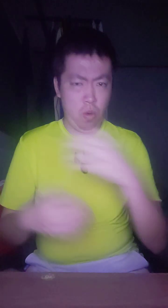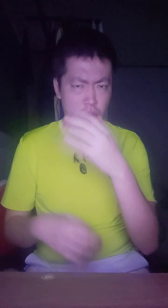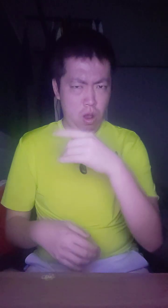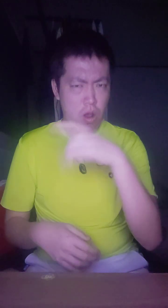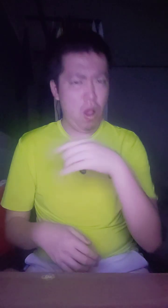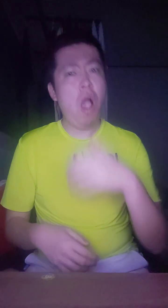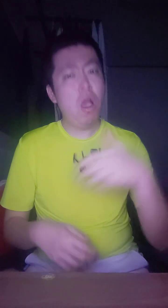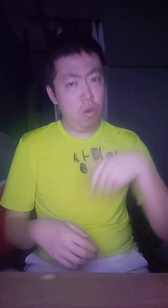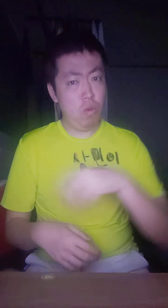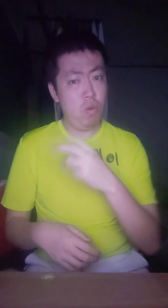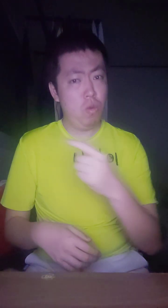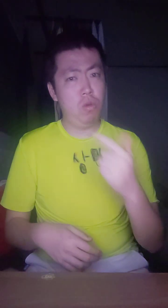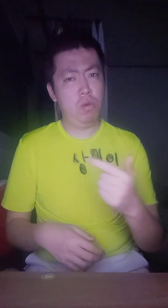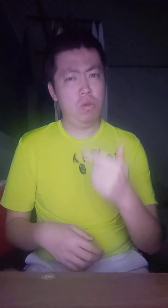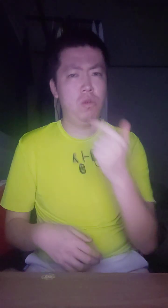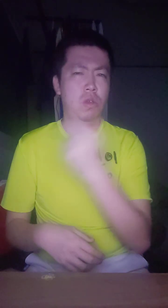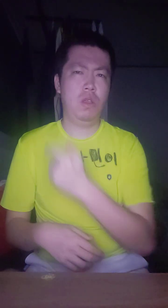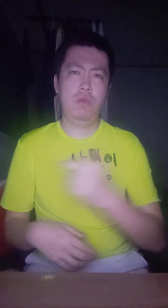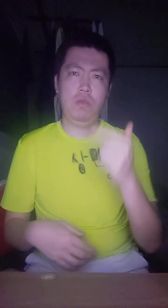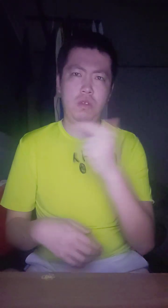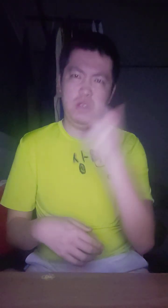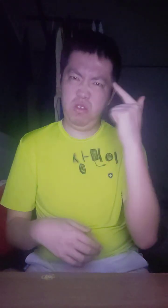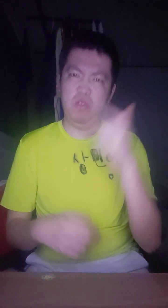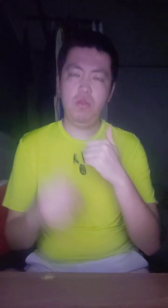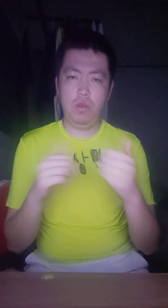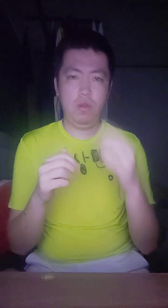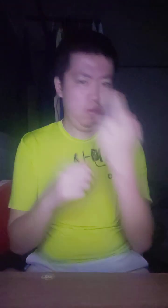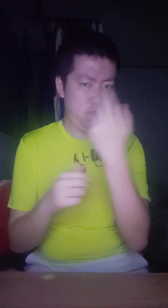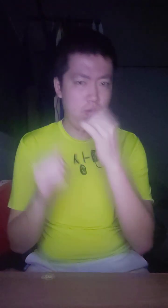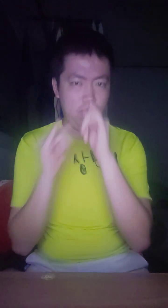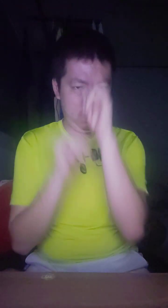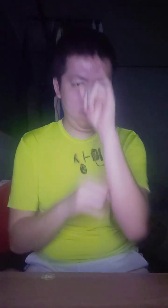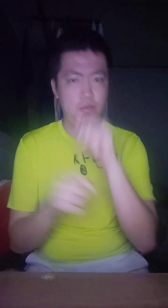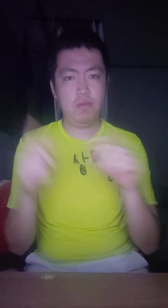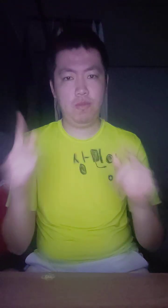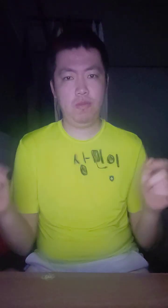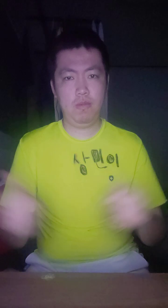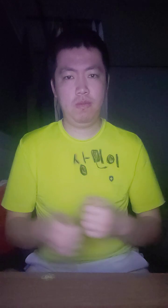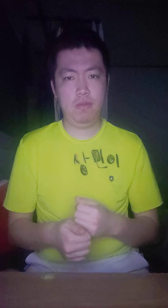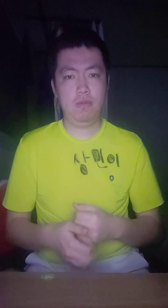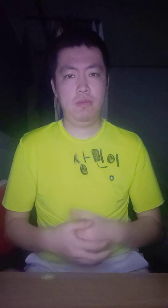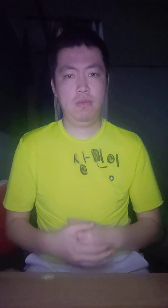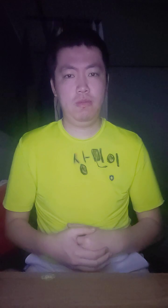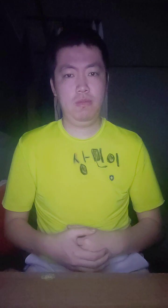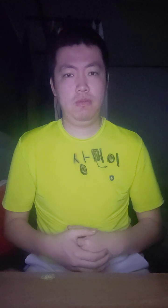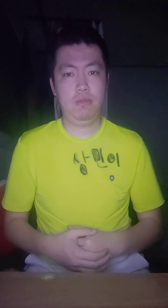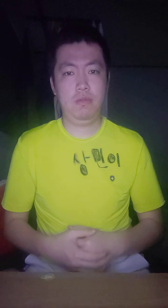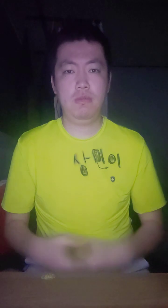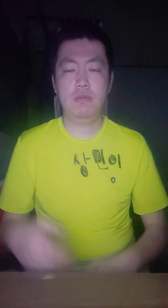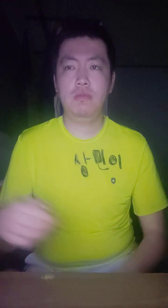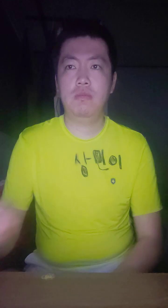있을 것으로 보고 다른 죄가 있는지도 조사하고 있습니다. KBS 뉴스 손준수입니다.